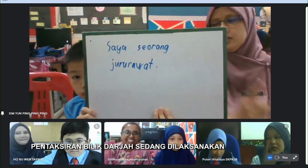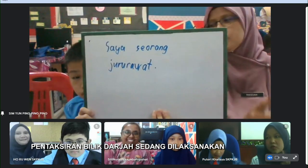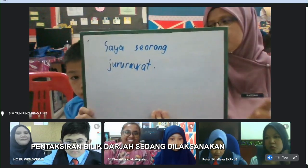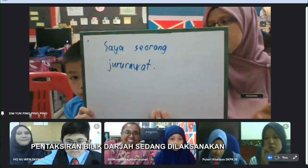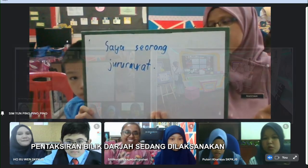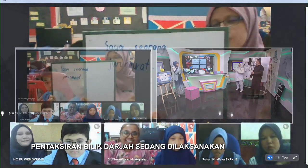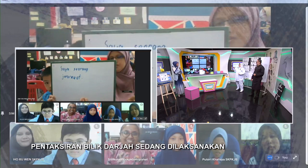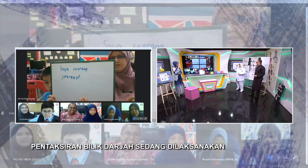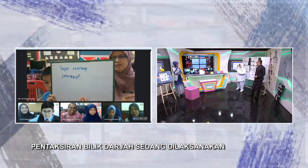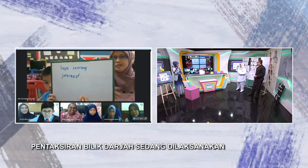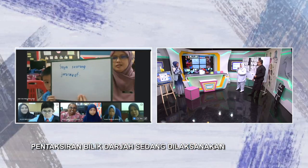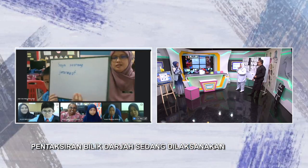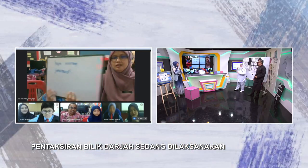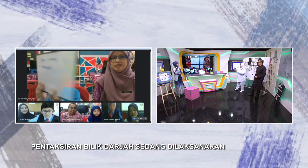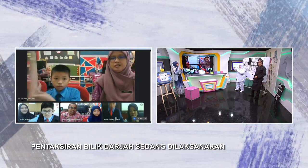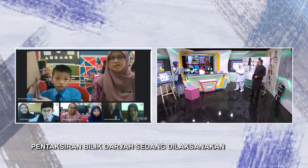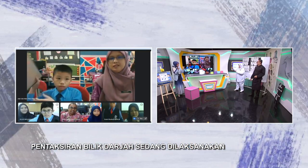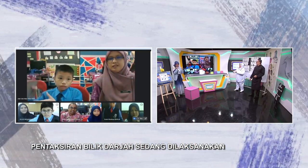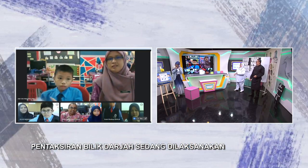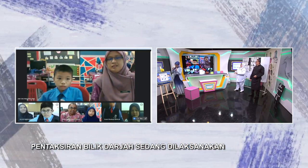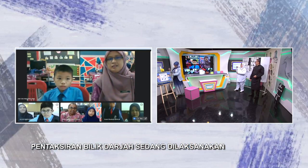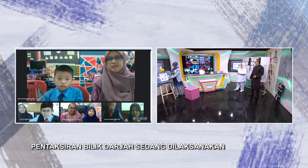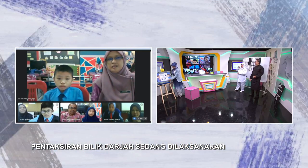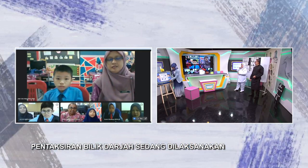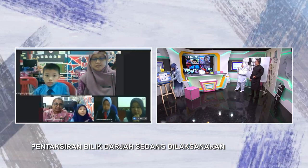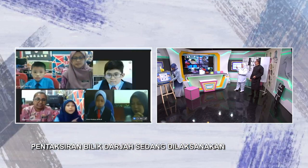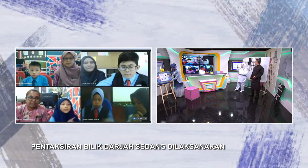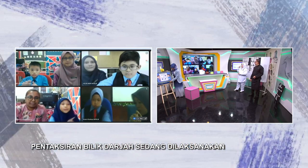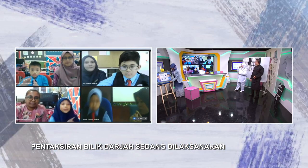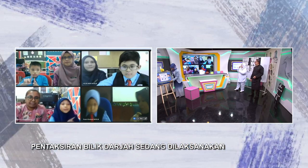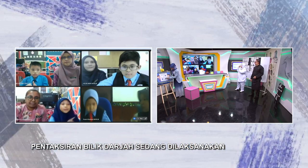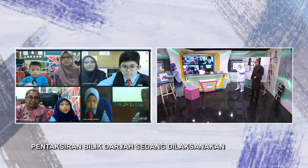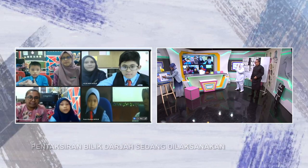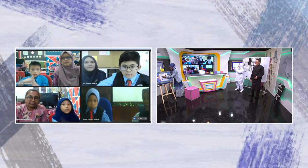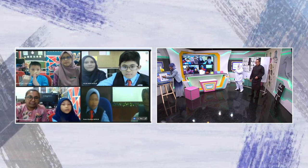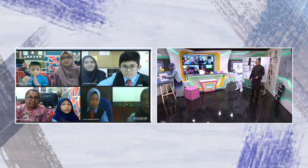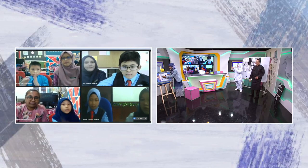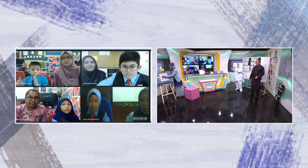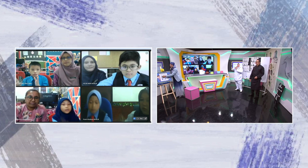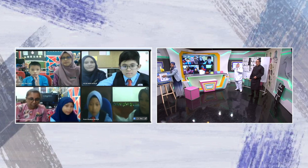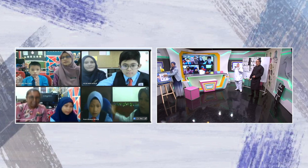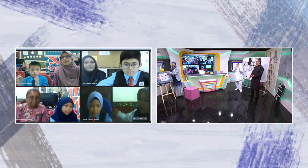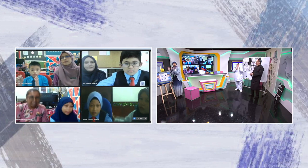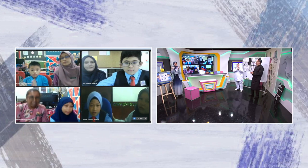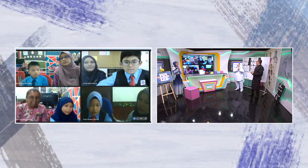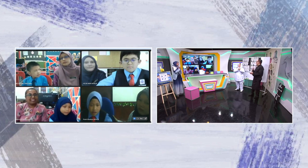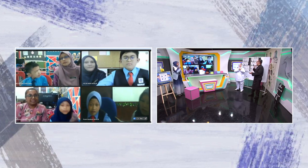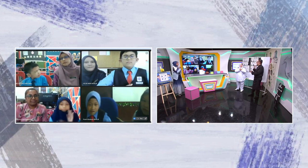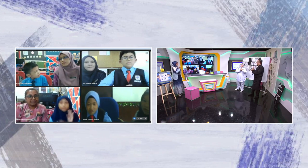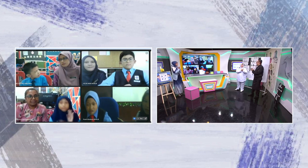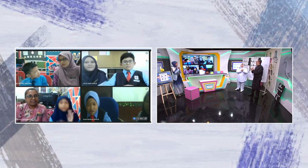Saya seorang. Tanya. Yumping. Bagi. Yumping. Satu mata. Okey, cikgu.